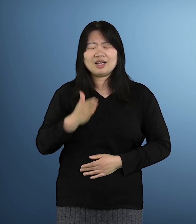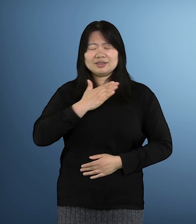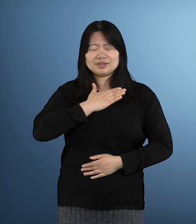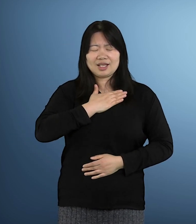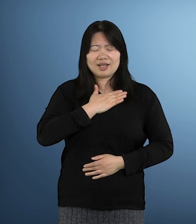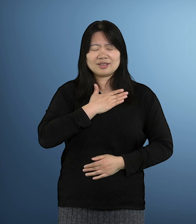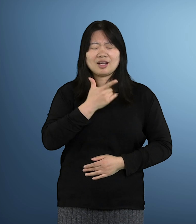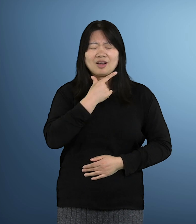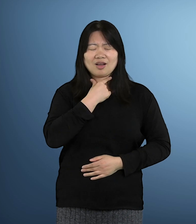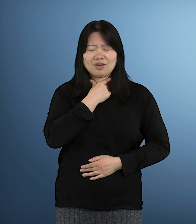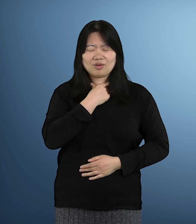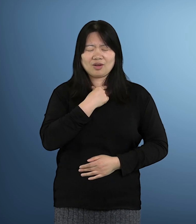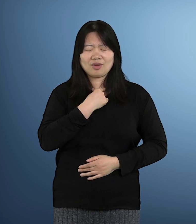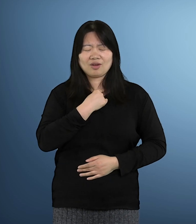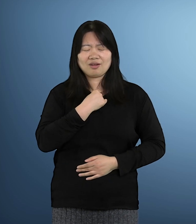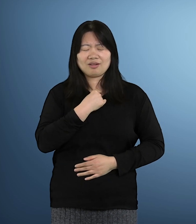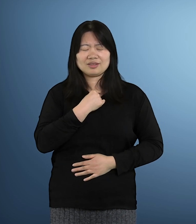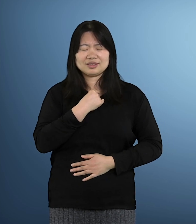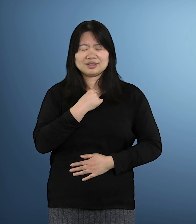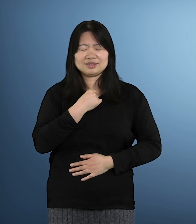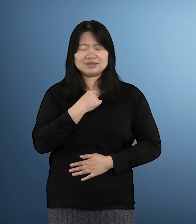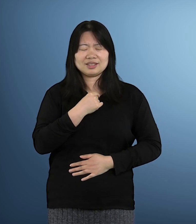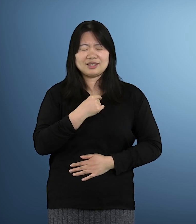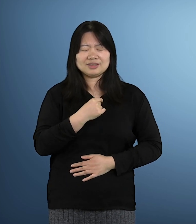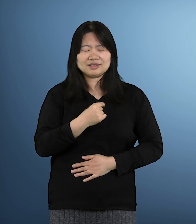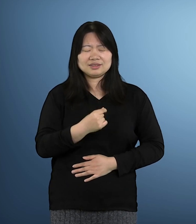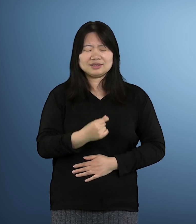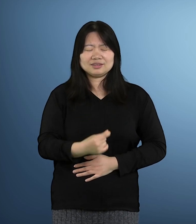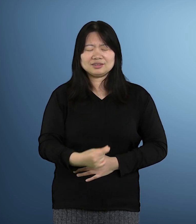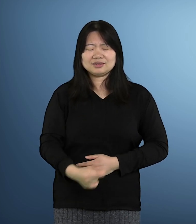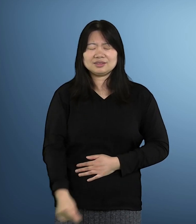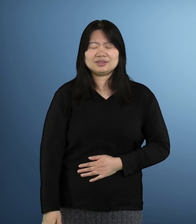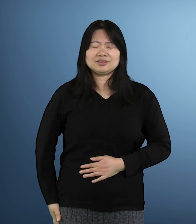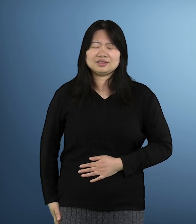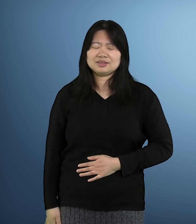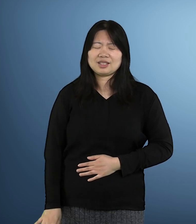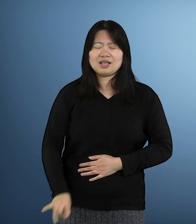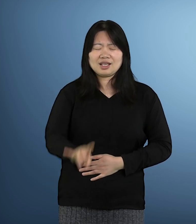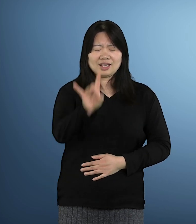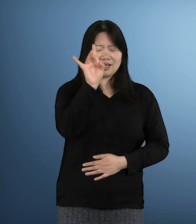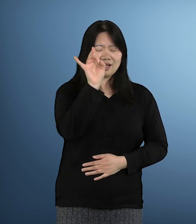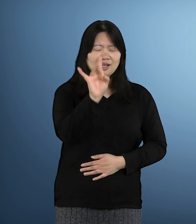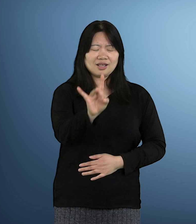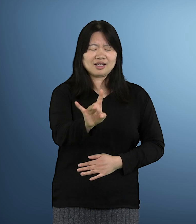하소서. 내가 원하는